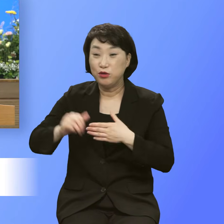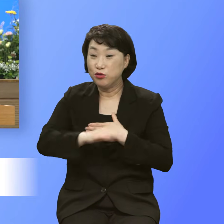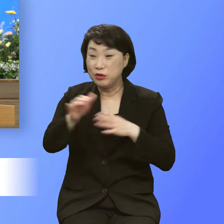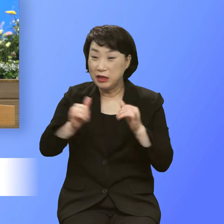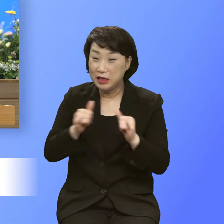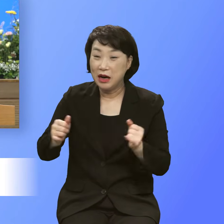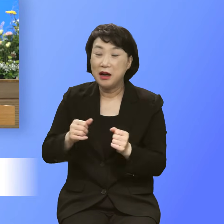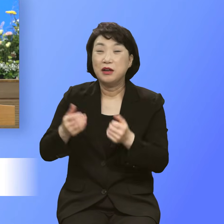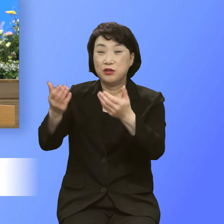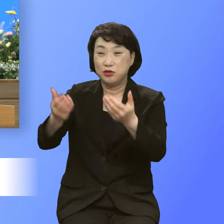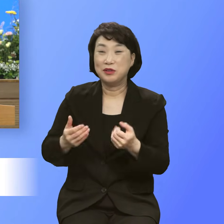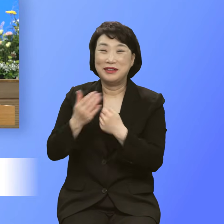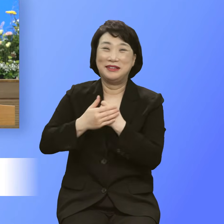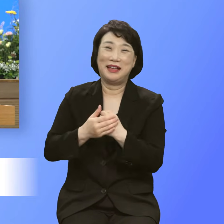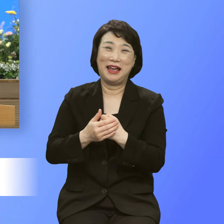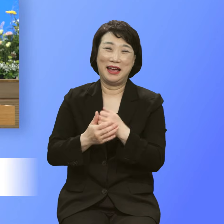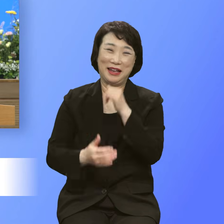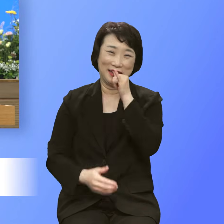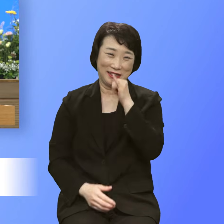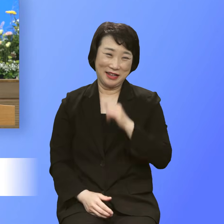주신 은혜라 이 말이요.